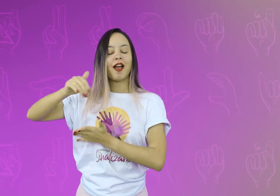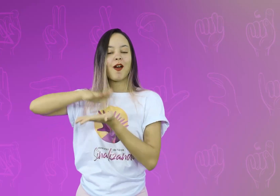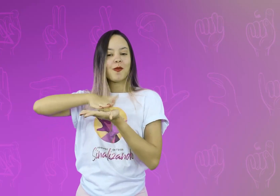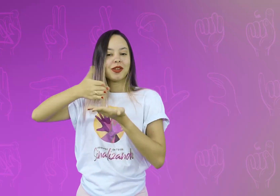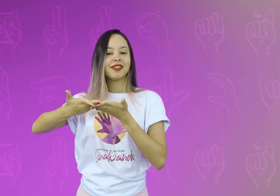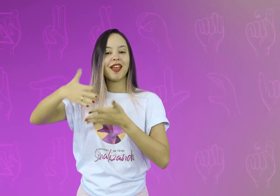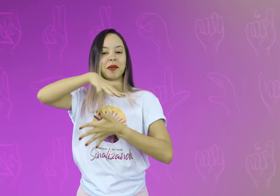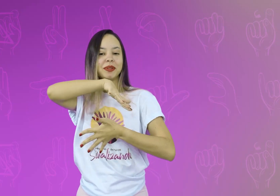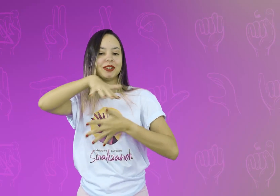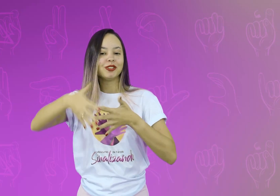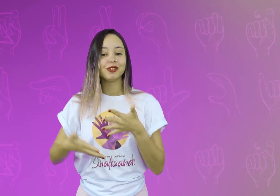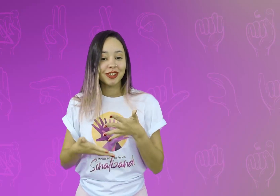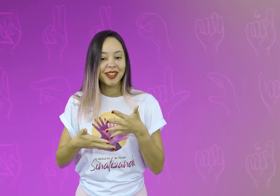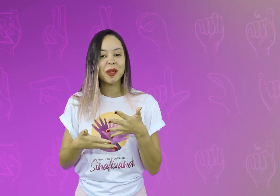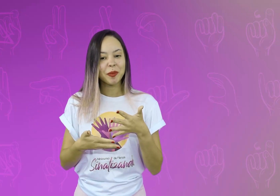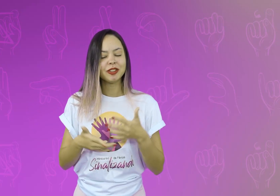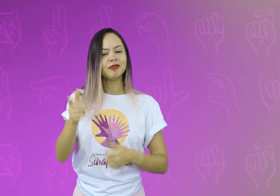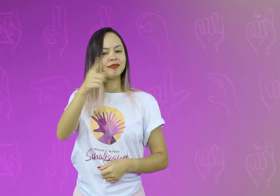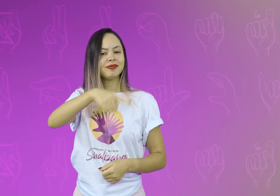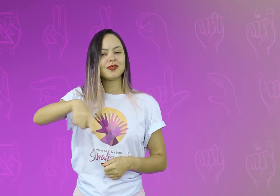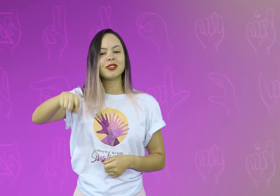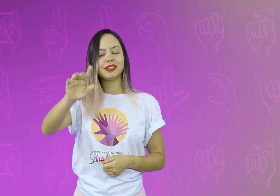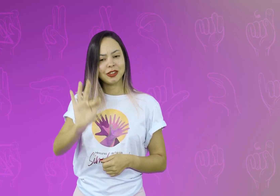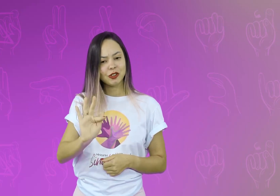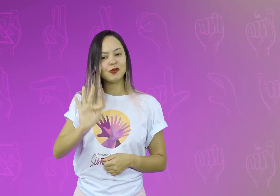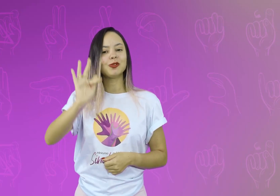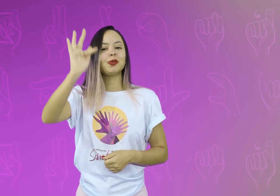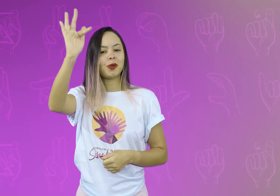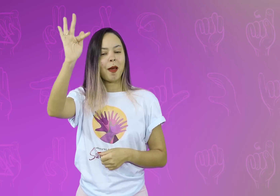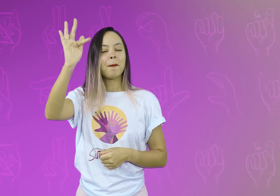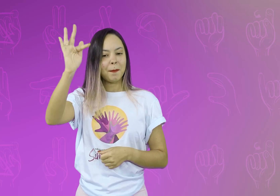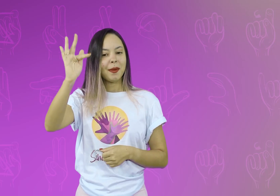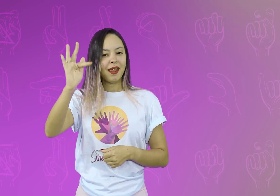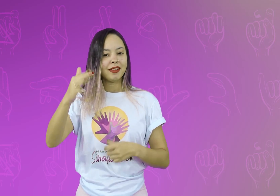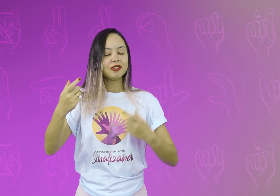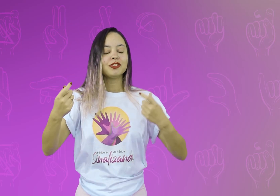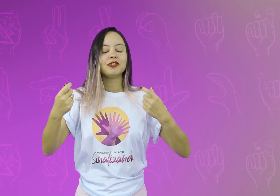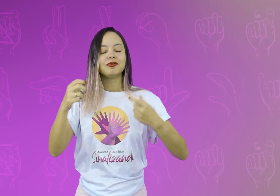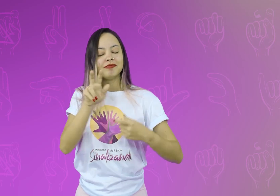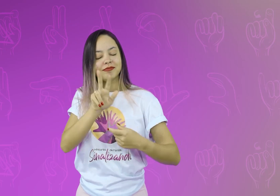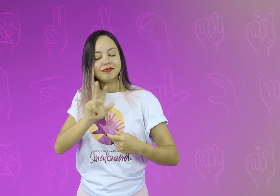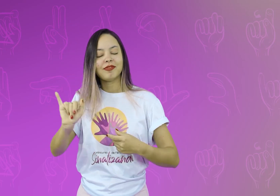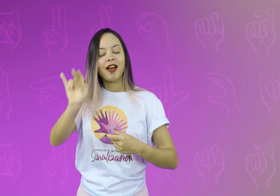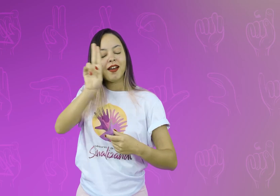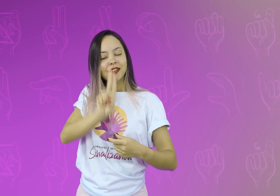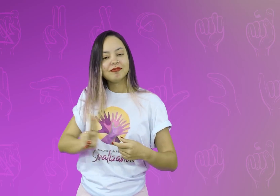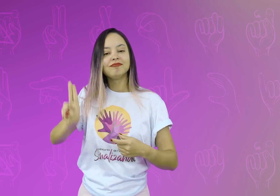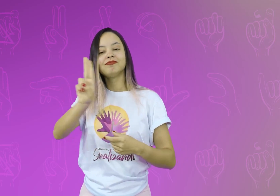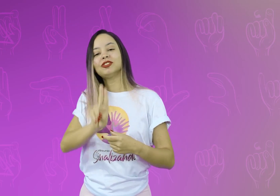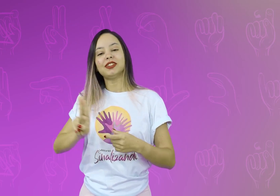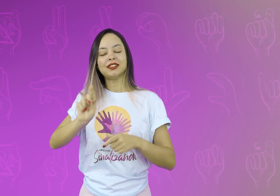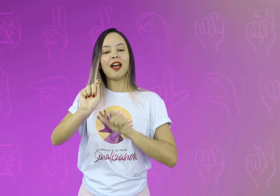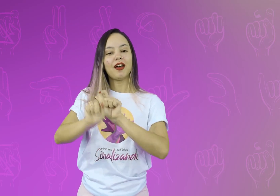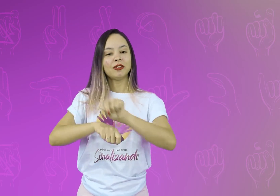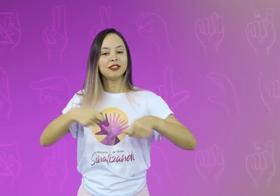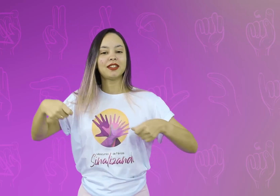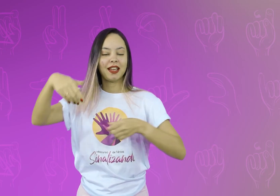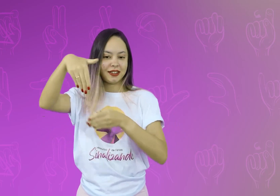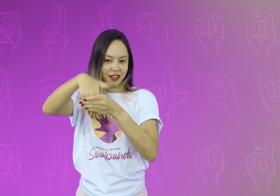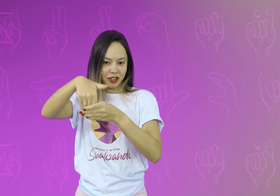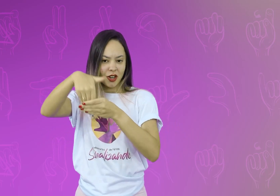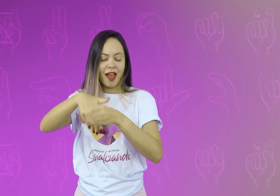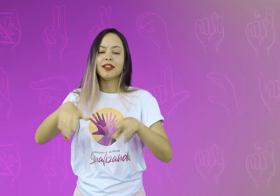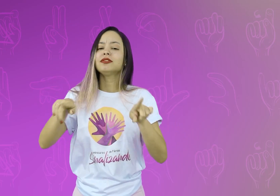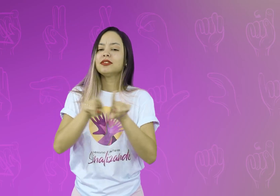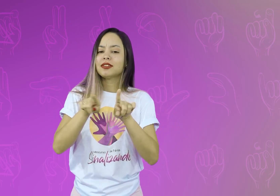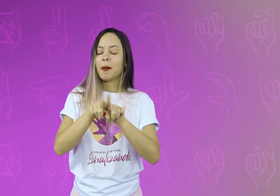tela. E vocês, enquanto profissionais, futuramente, intérprete de Libras, vão sim atuar nesses espaços e vão